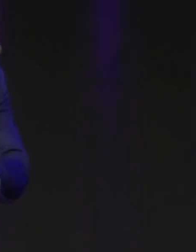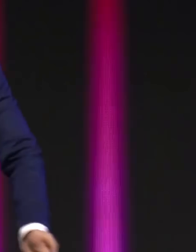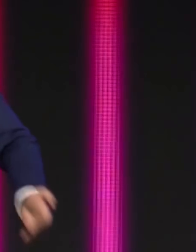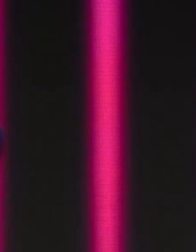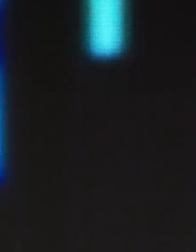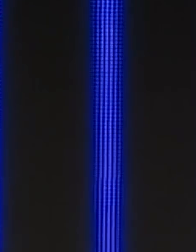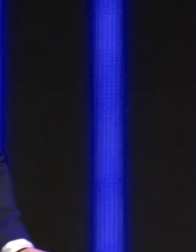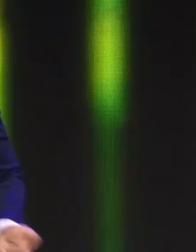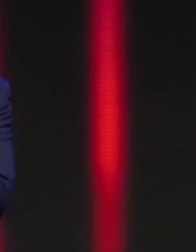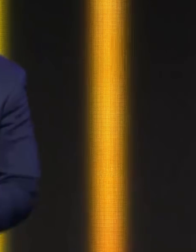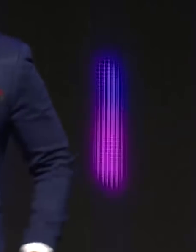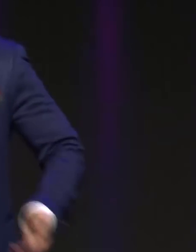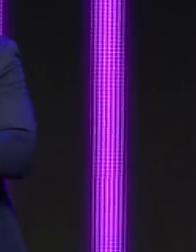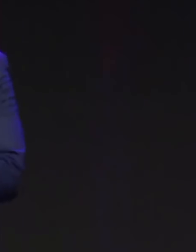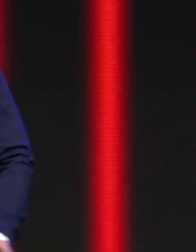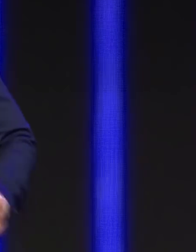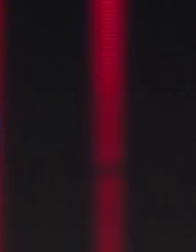Lord.